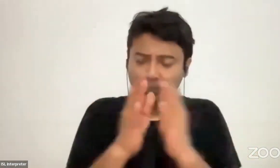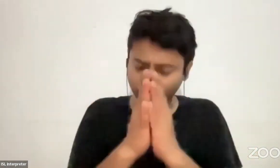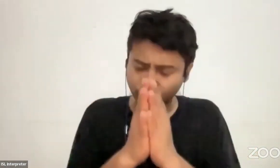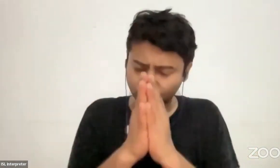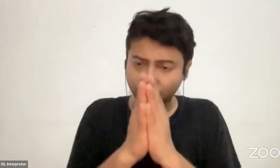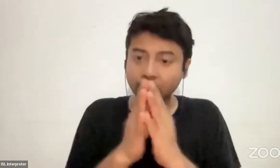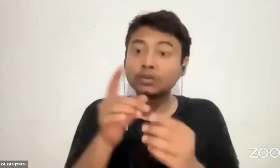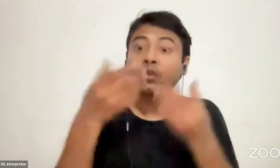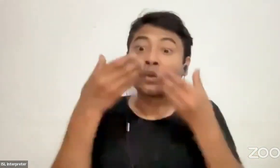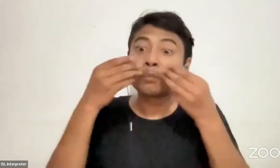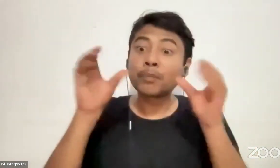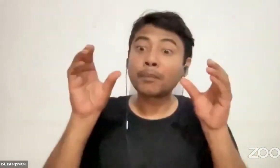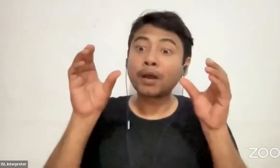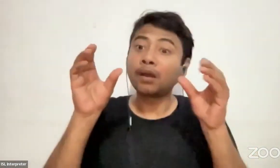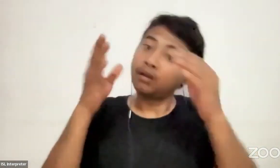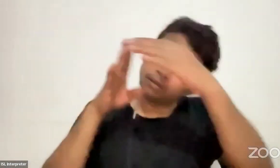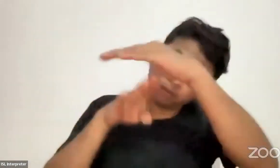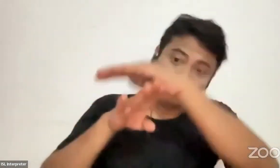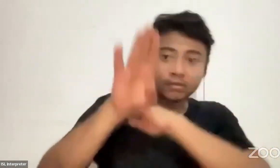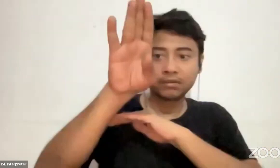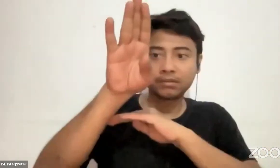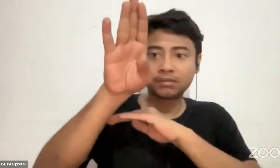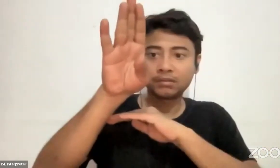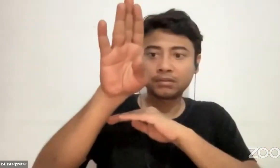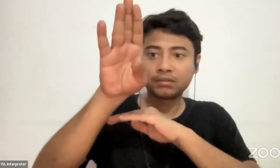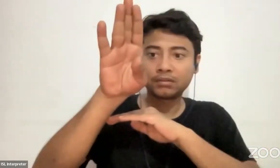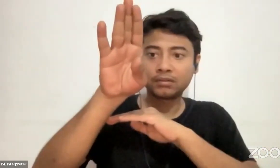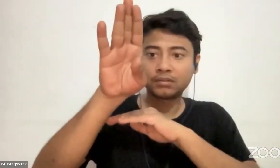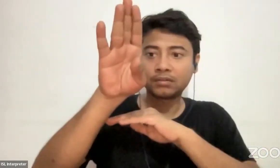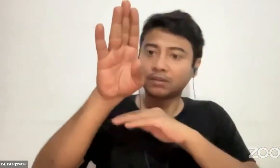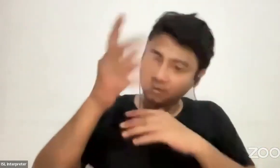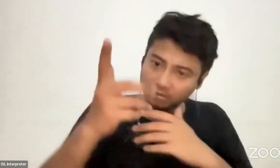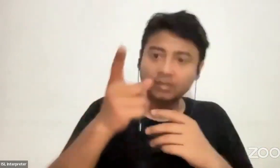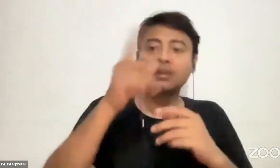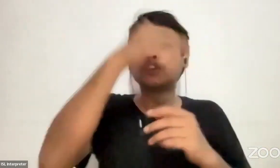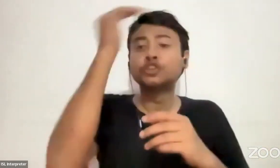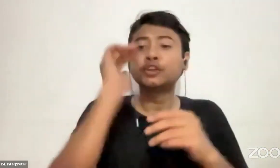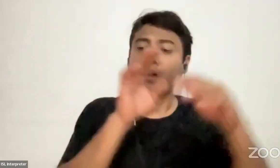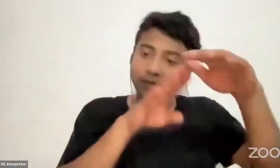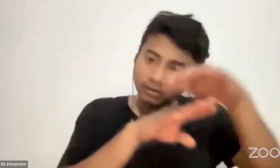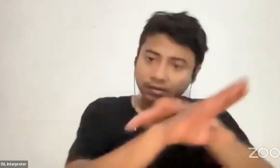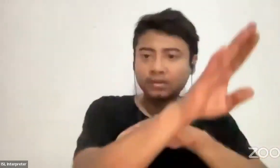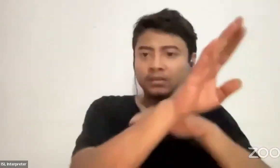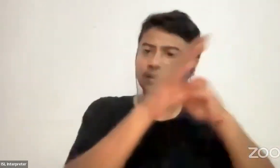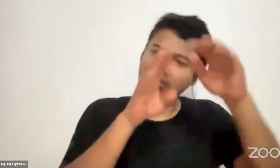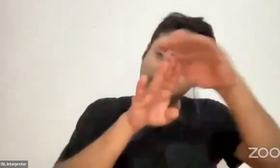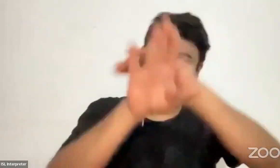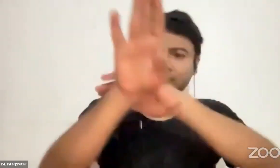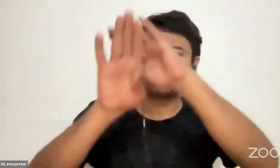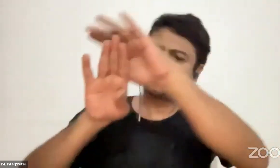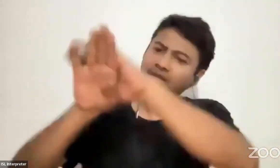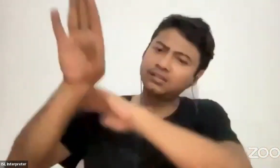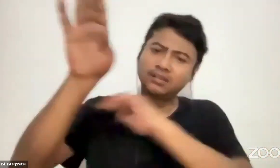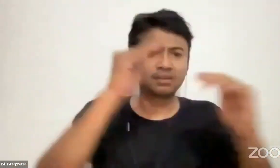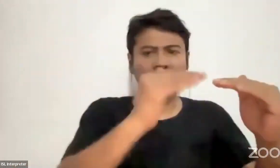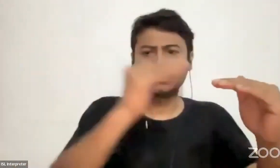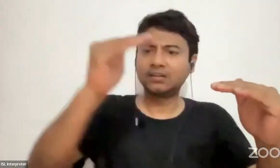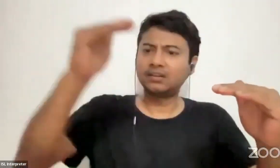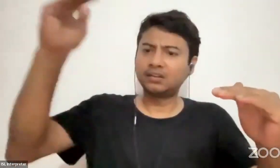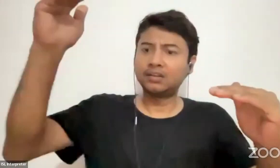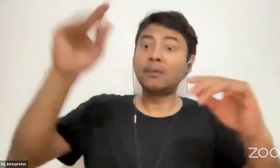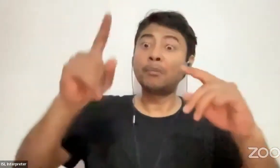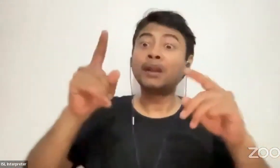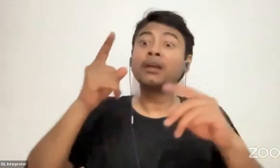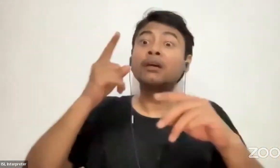पूर्ण प्रलय आएगी तो उनका लोक भी नष्ट कर दिया जाएगा, और क्या होगा, वो जो व्यक्ति ऊपर है उसको भी नष्ट कर दिया